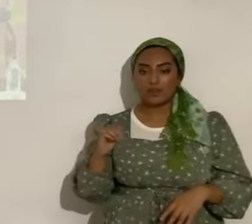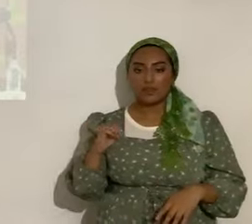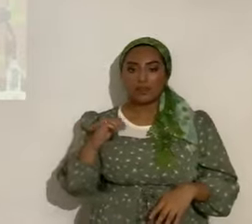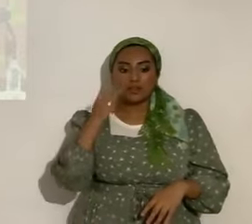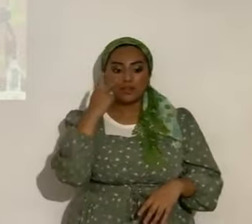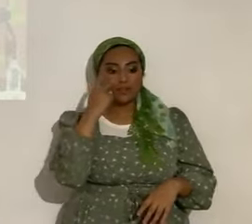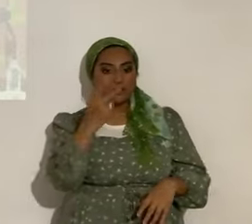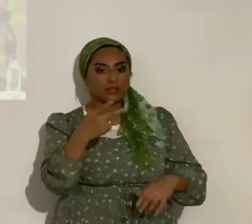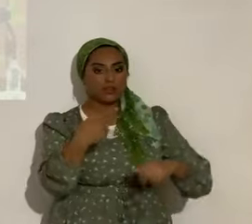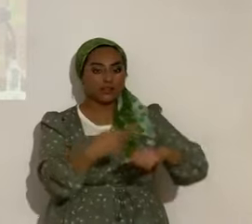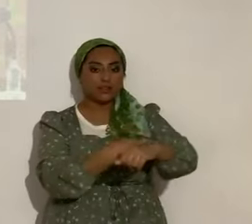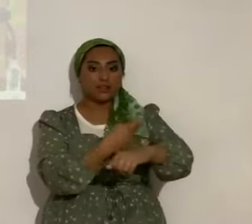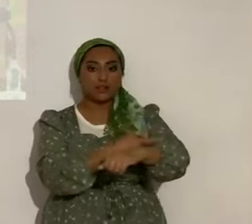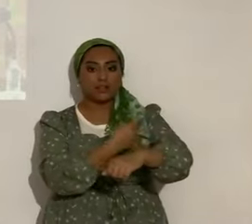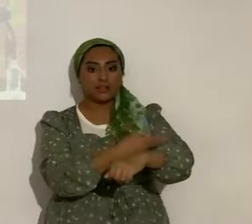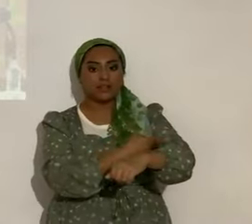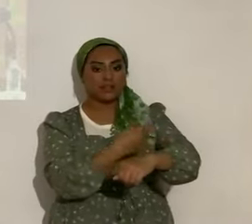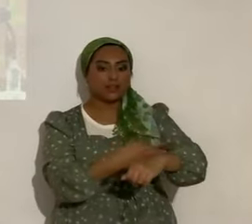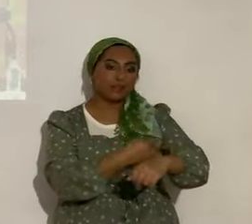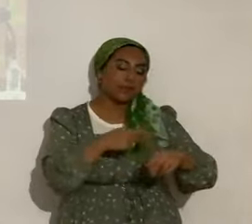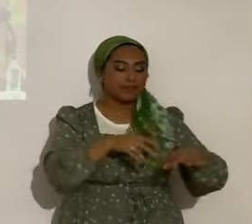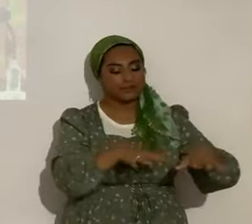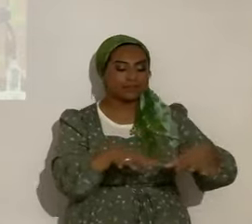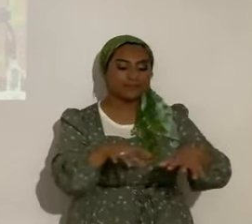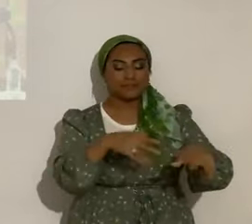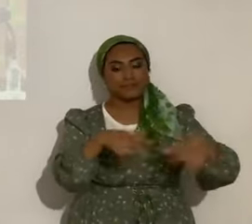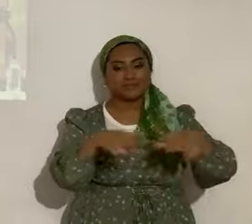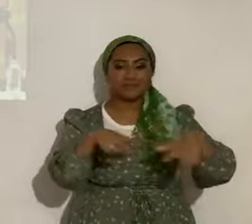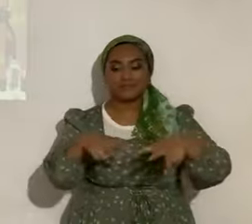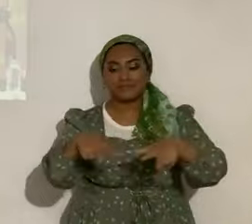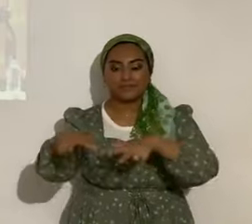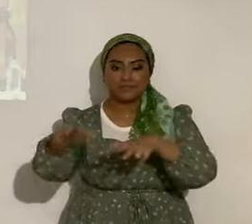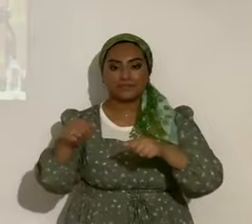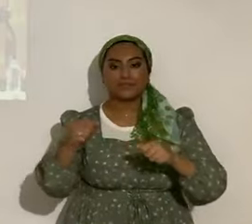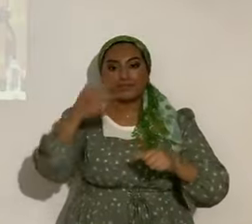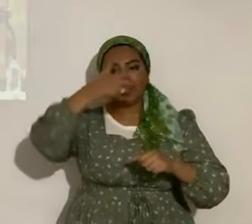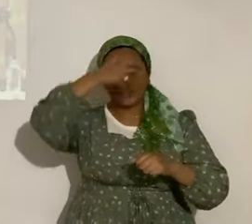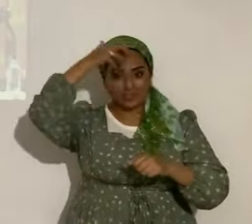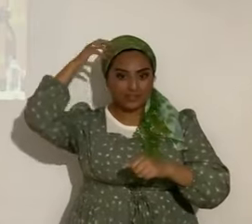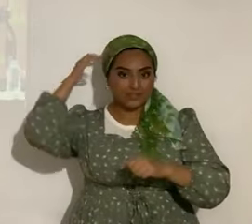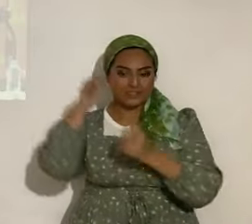los corderitos, ellos van haciendo ve, y el león,